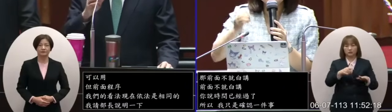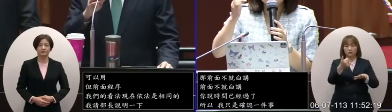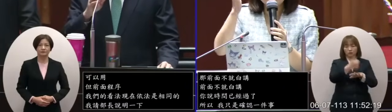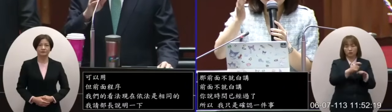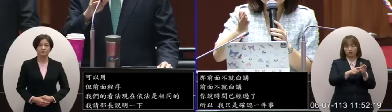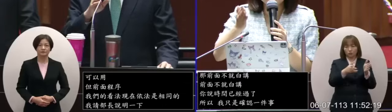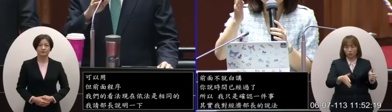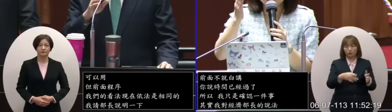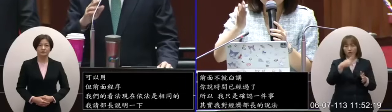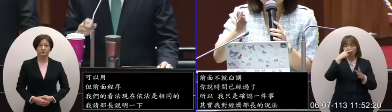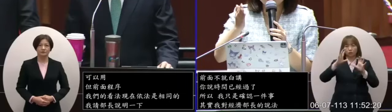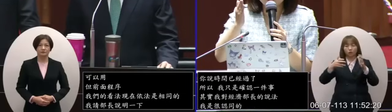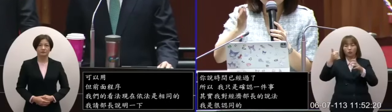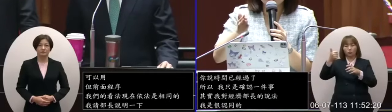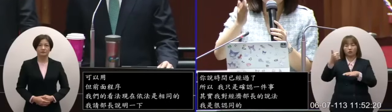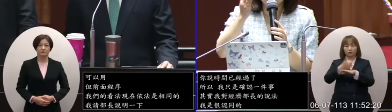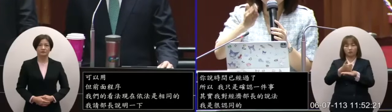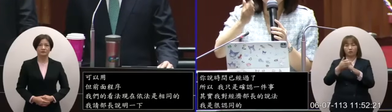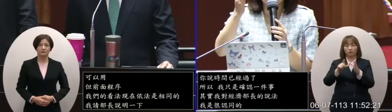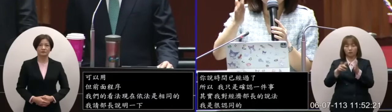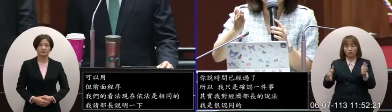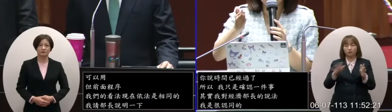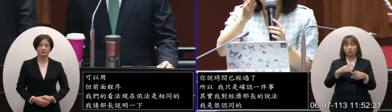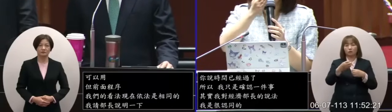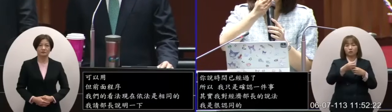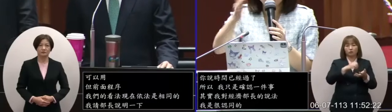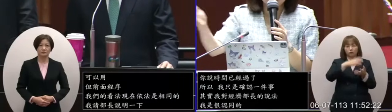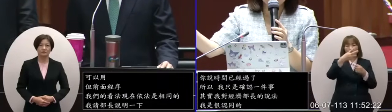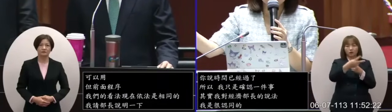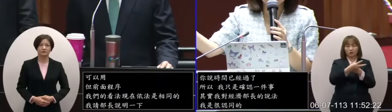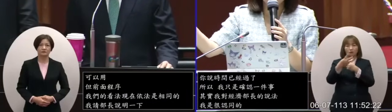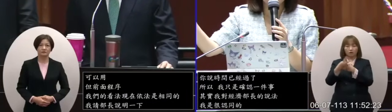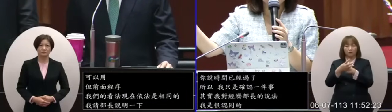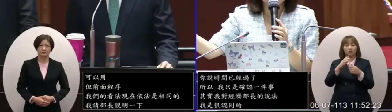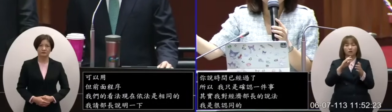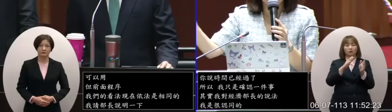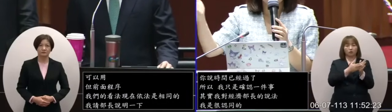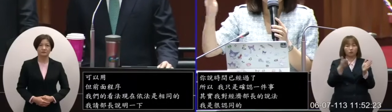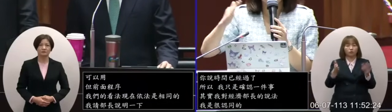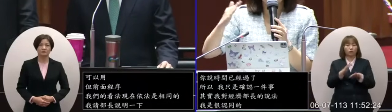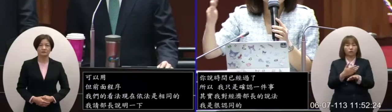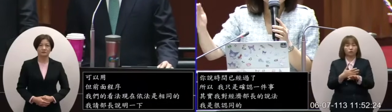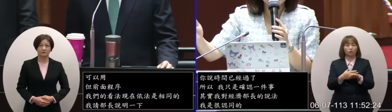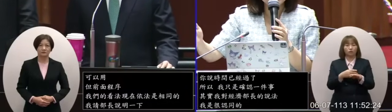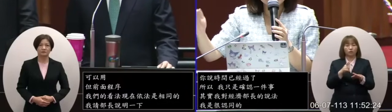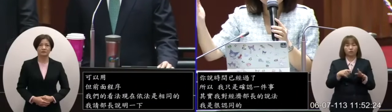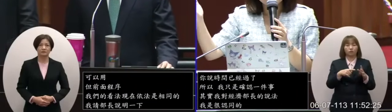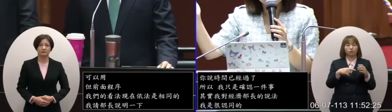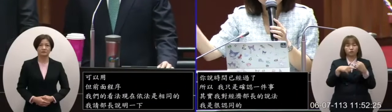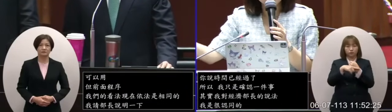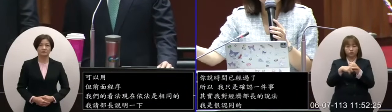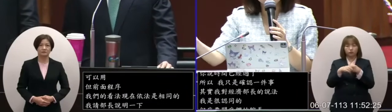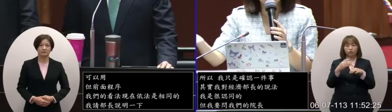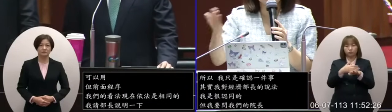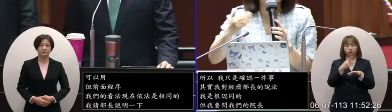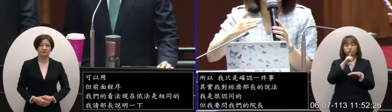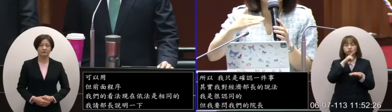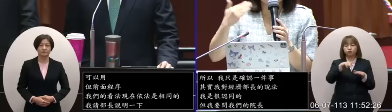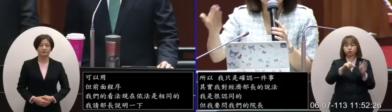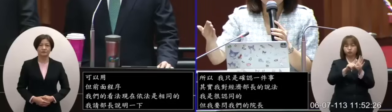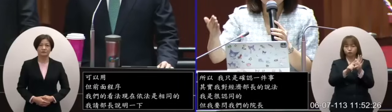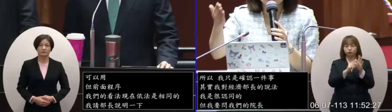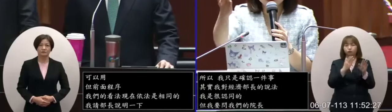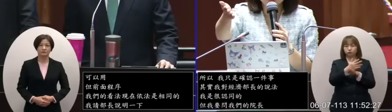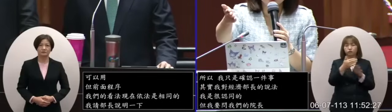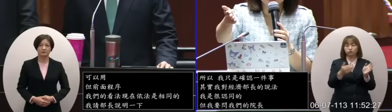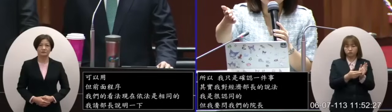任内，在赖清德政府的任内，核二核三不会延役，因为您说不会延役，因为您说时间已